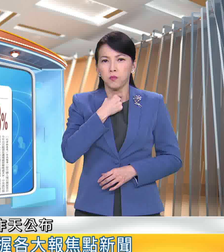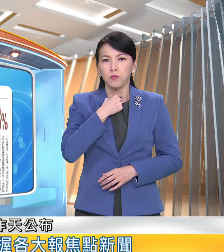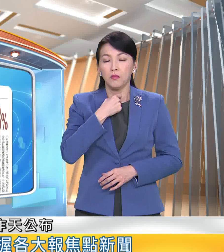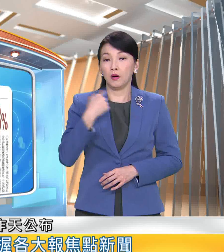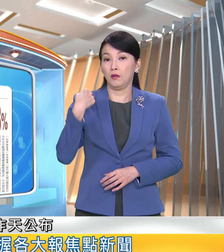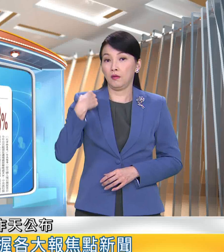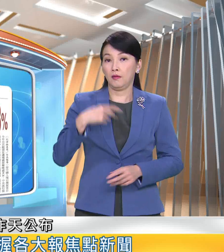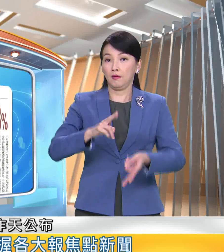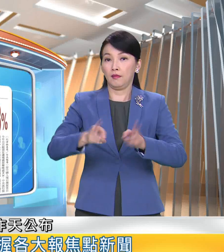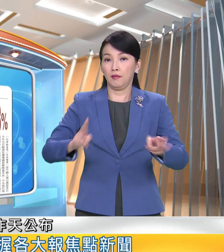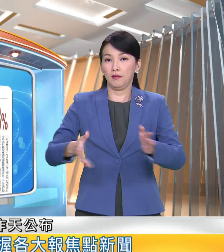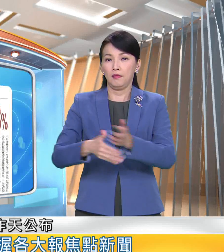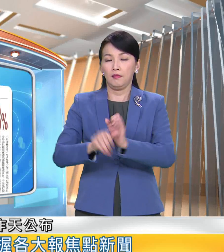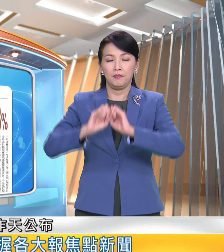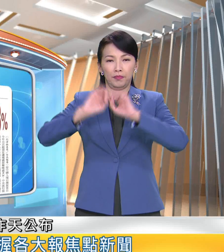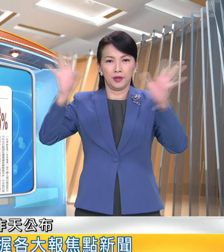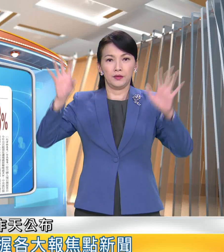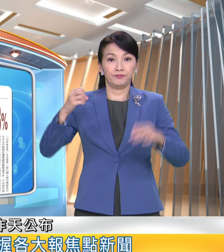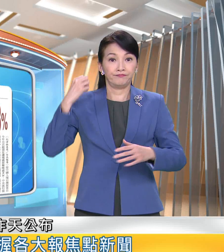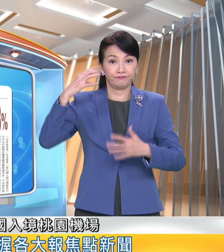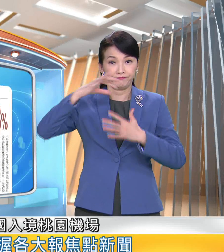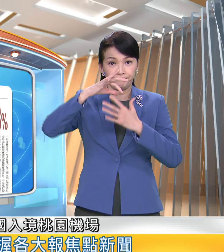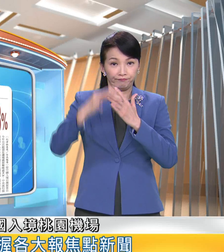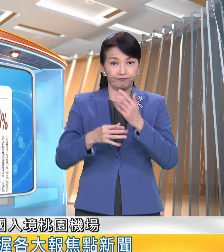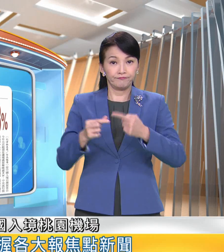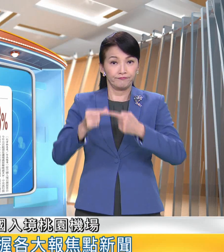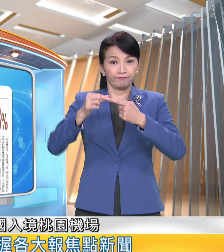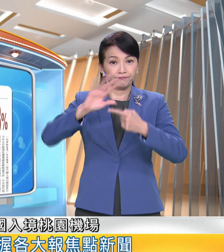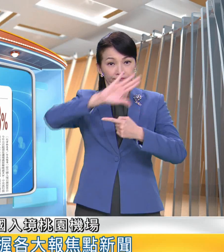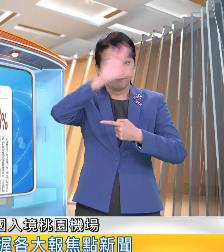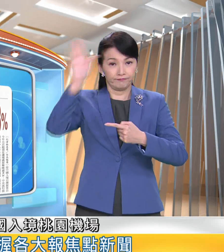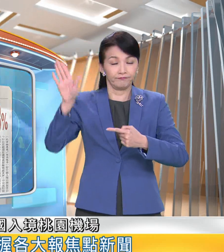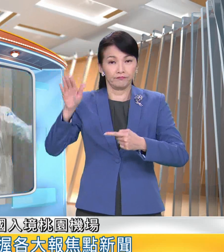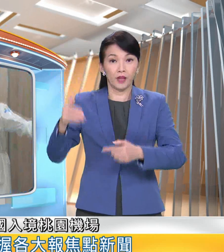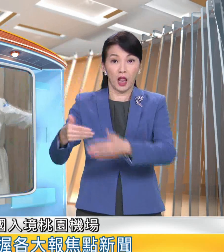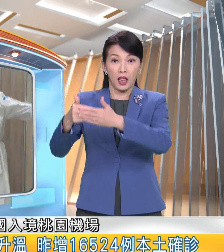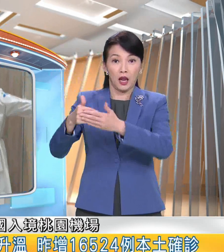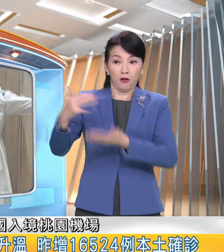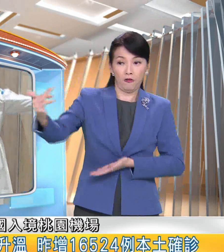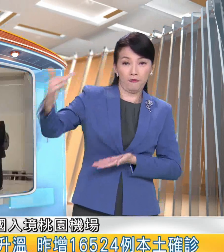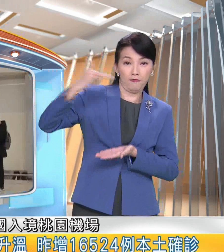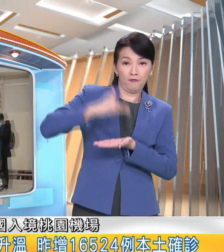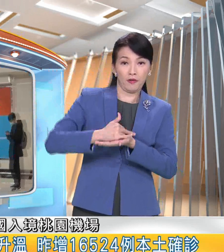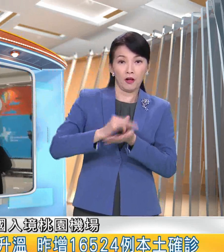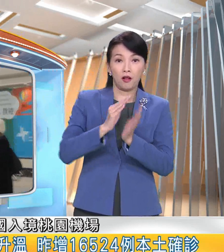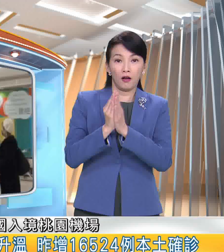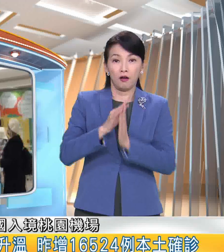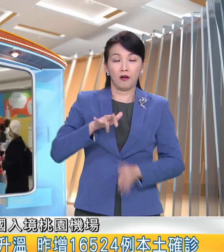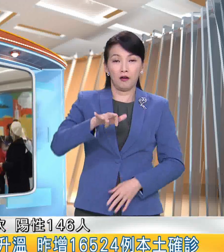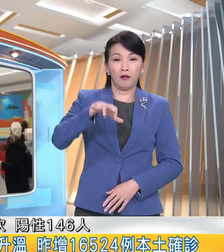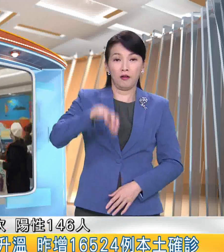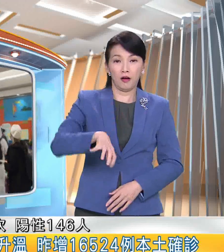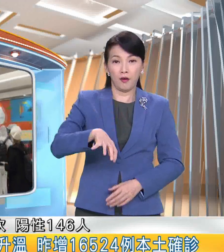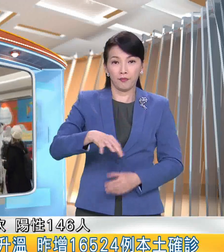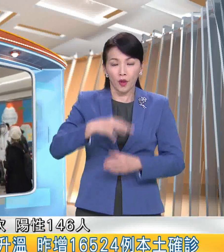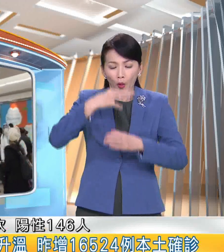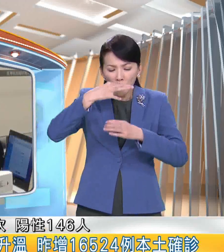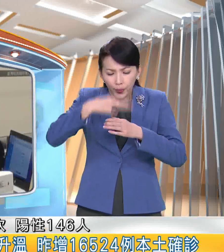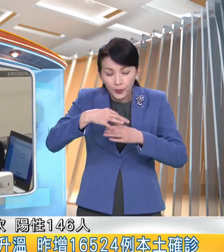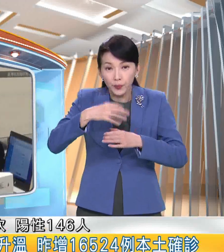指揮中心昨天公佈新智首日從中國入境桃園機場共採檢了五百二十